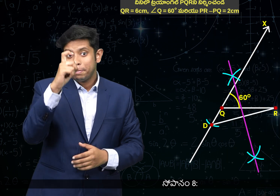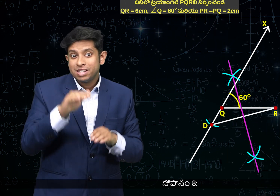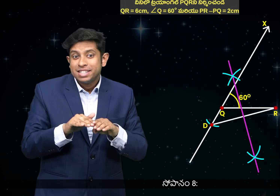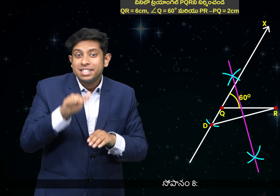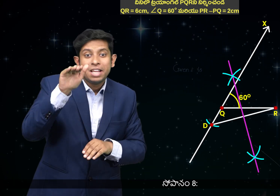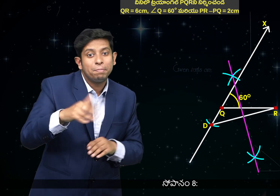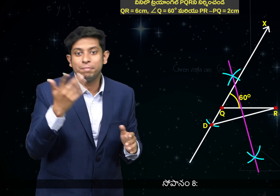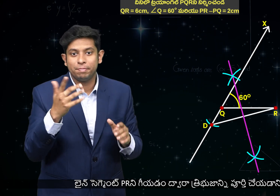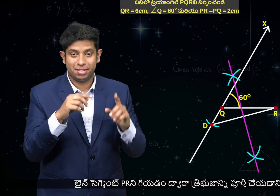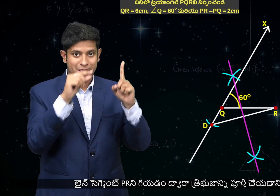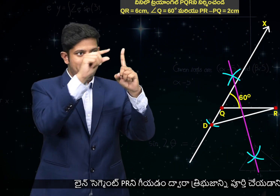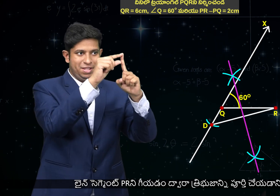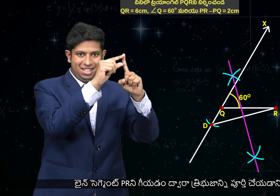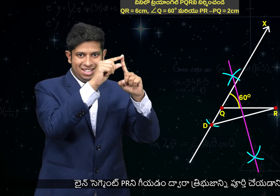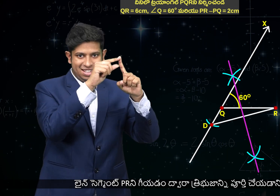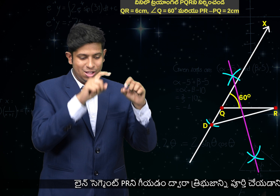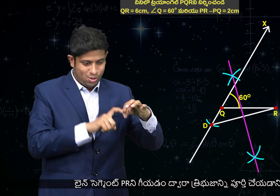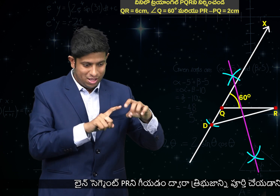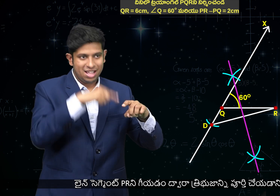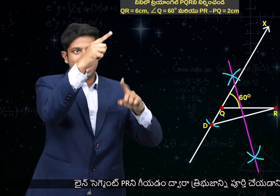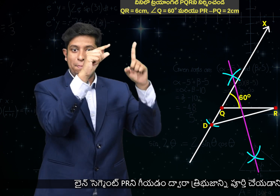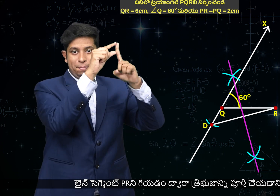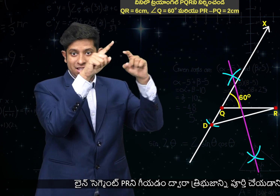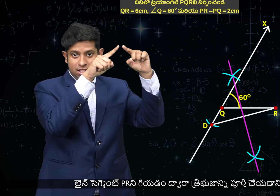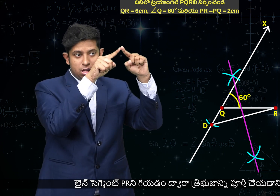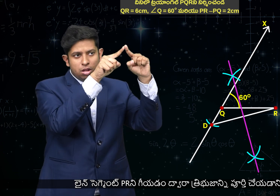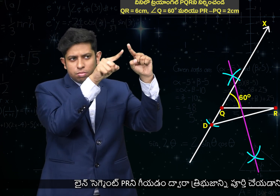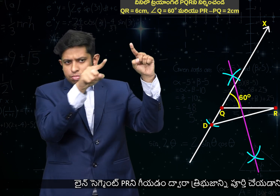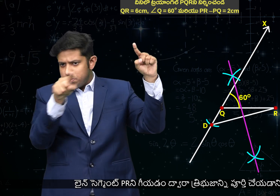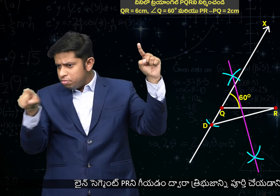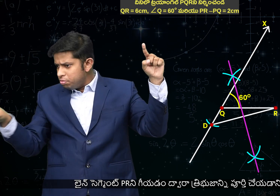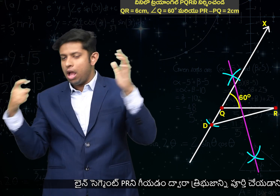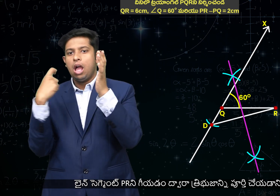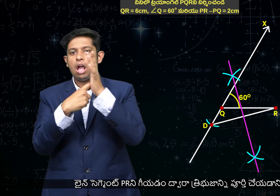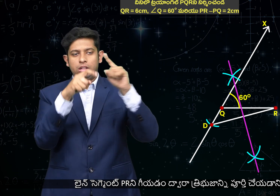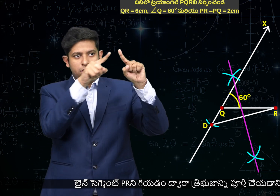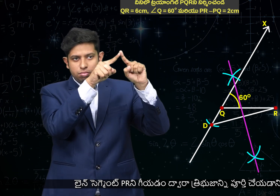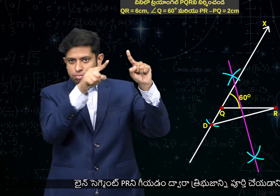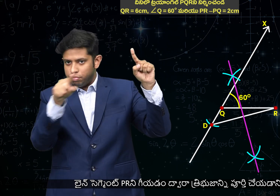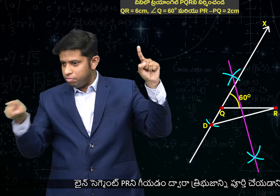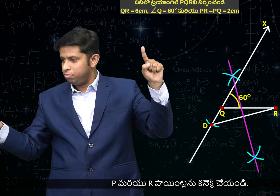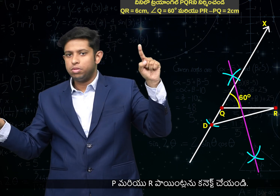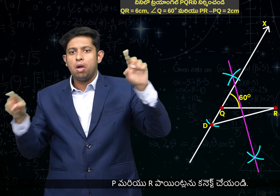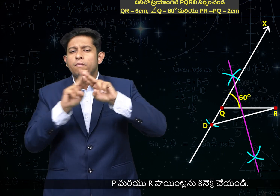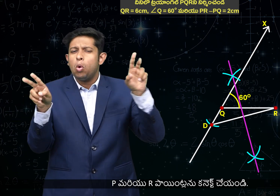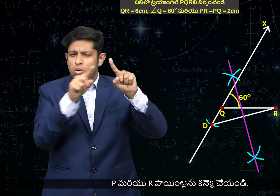సోపానం 8. లైన్ సెగ్మెంట్ PRని గీయడం ద్వారా త్రిభుజాన్ని పూర్తి చేయడానికి P